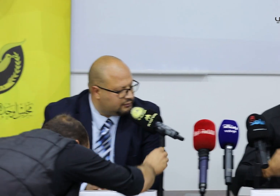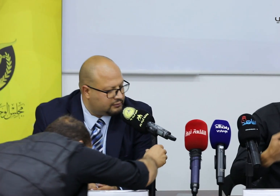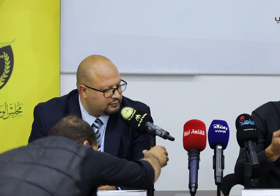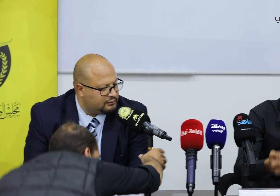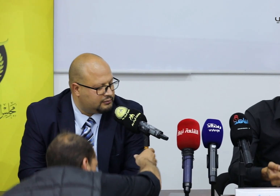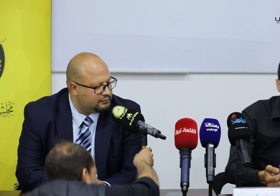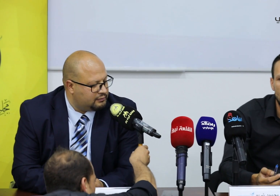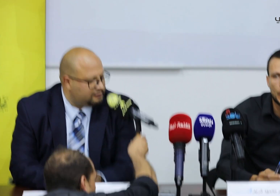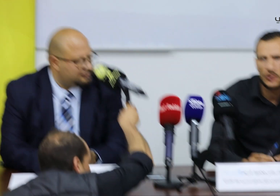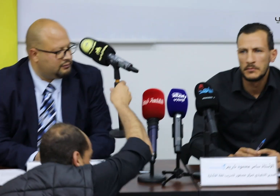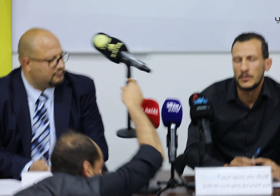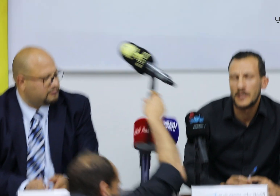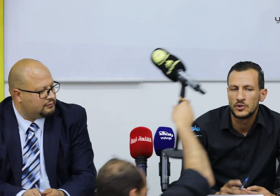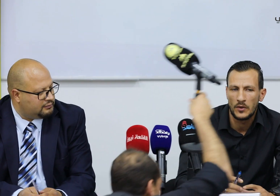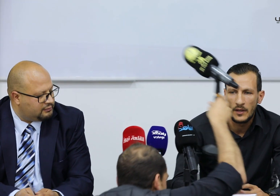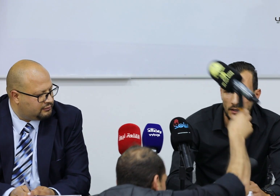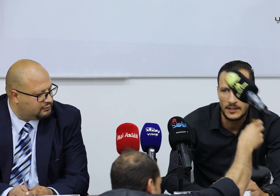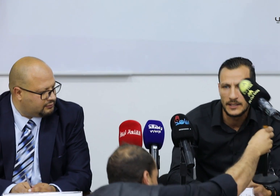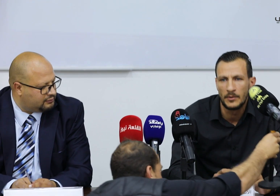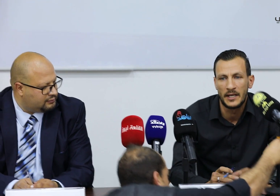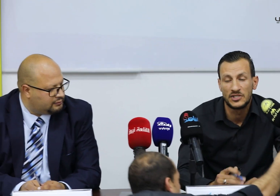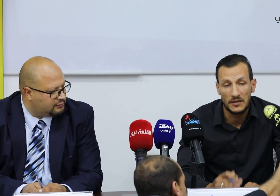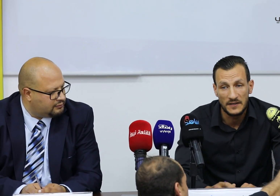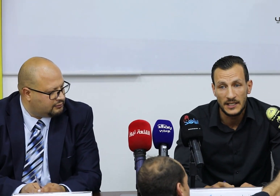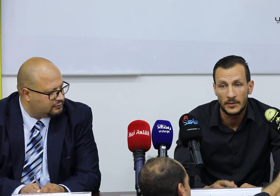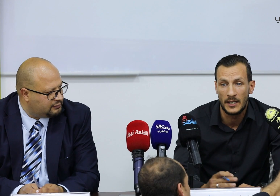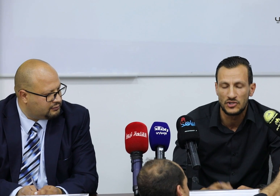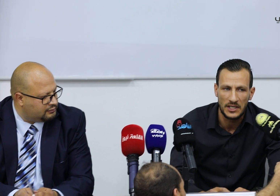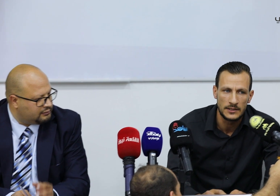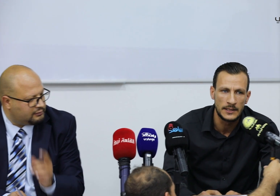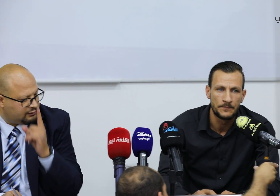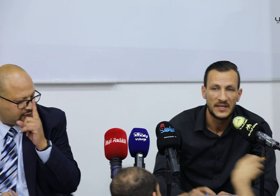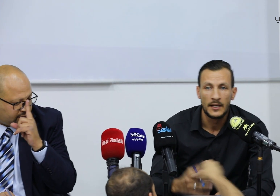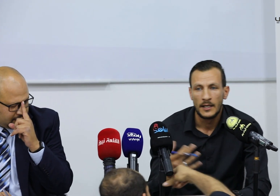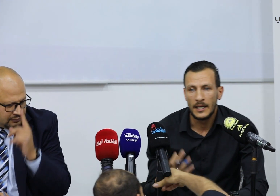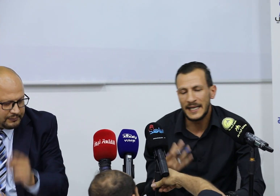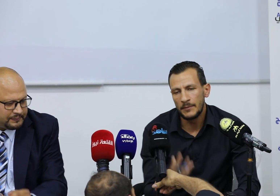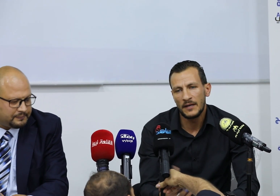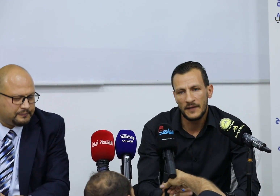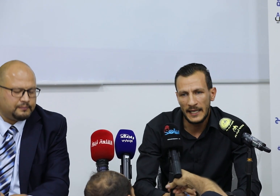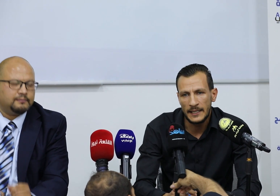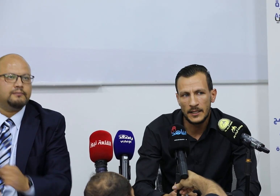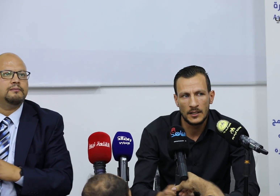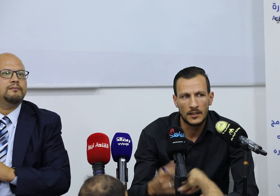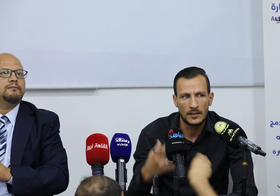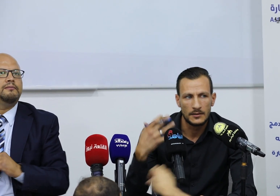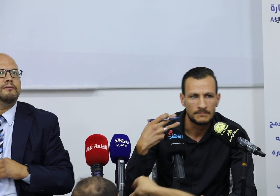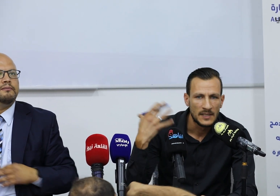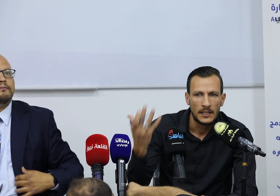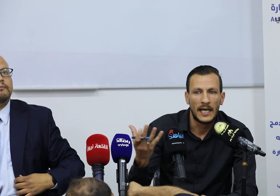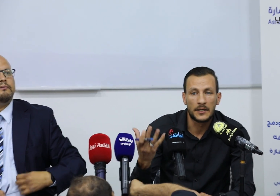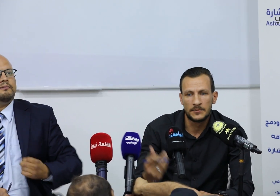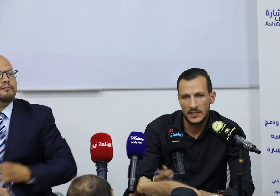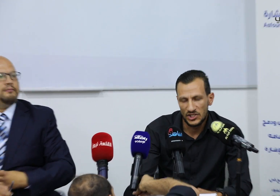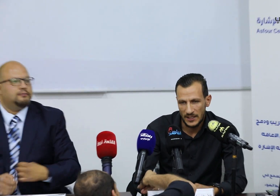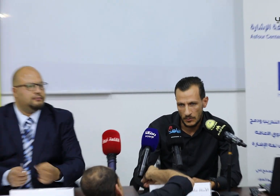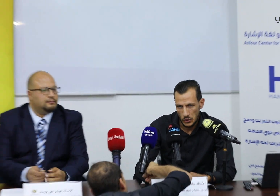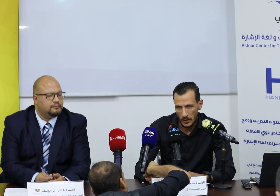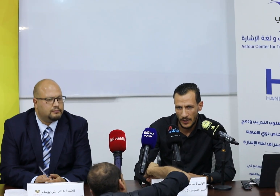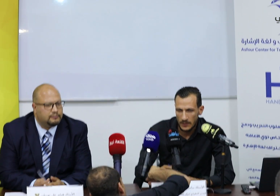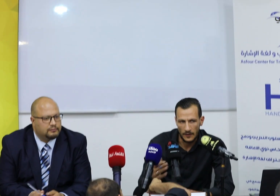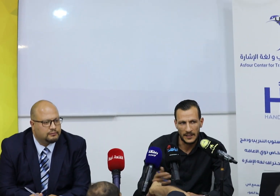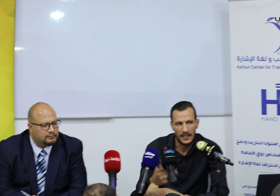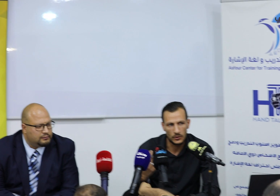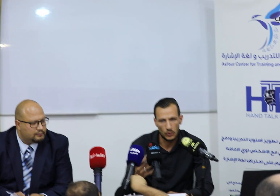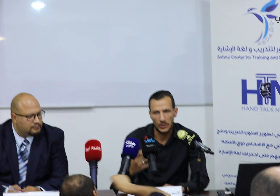نحاول ندمج الأشخاص الصم بالبرامج الوثائقية، برامج ترفيهية، برامج رياضية. لقينا ما في أي رد من الجهات